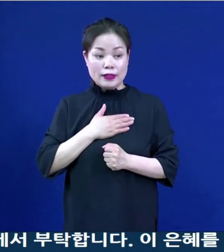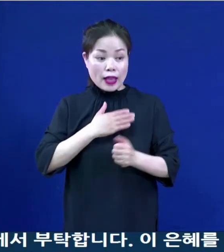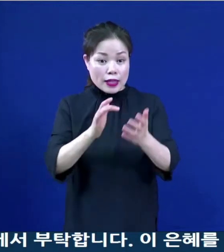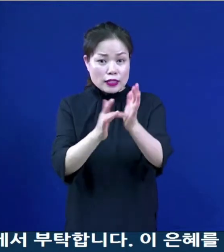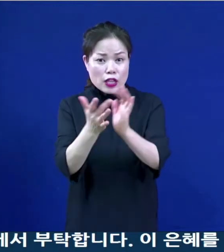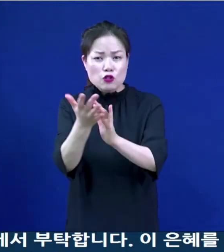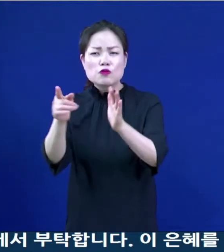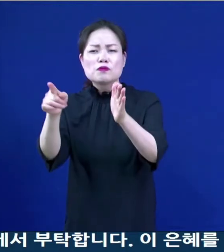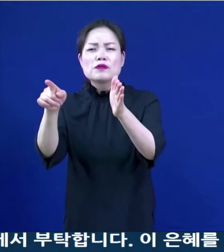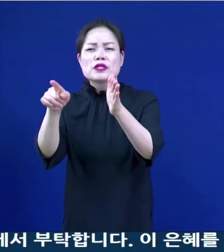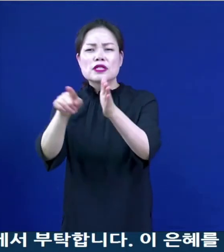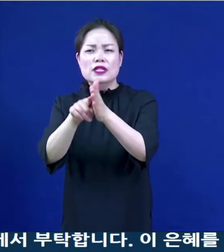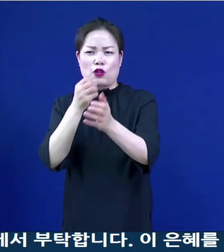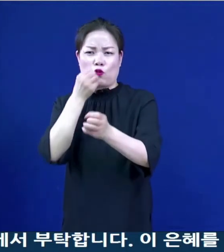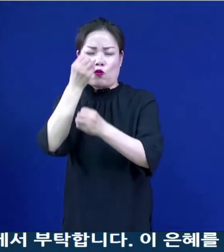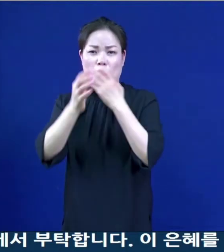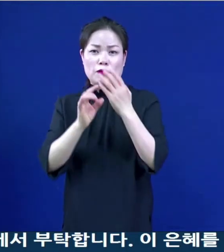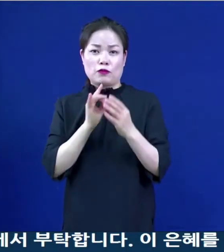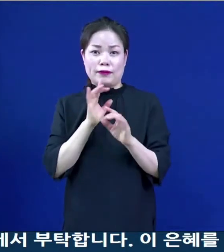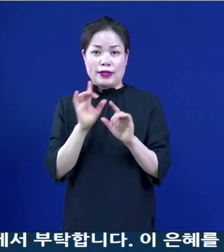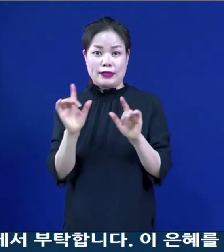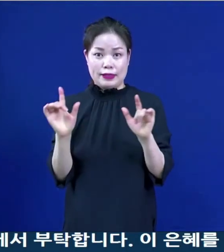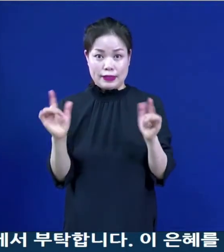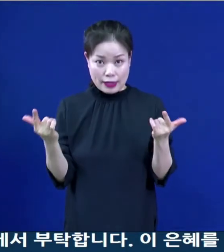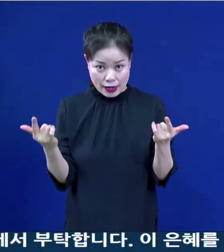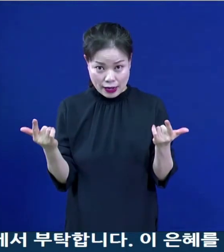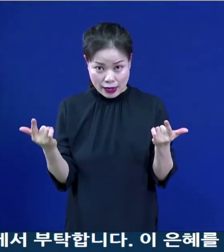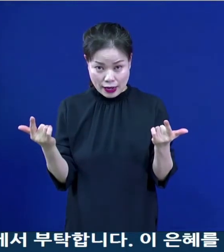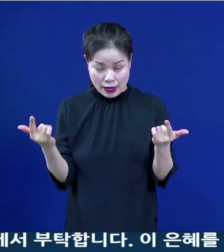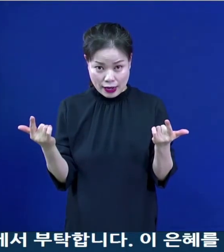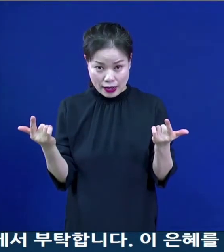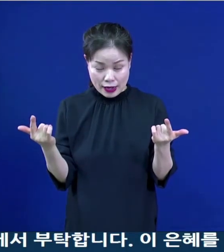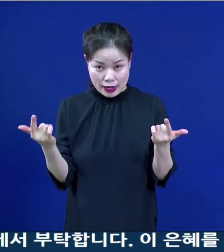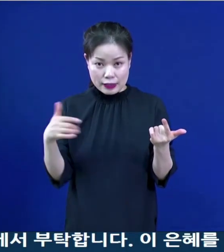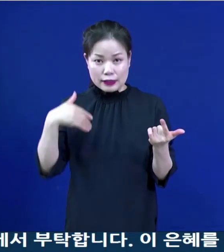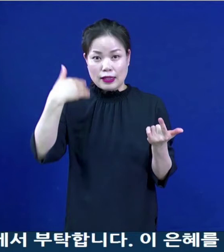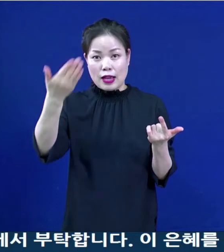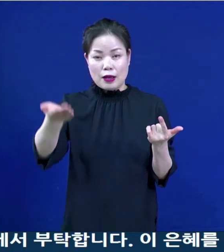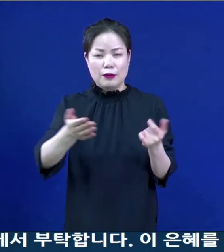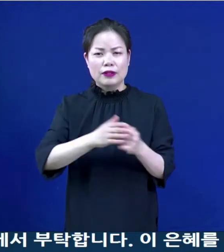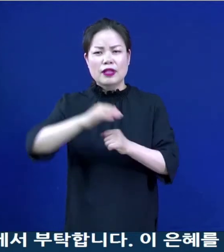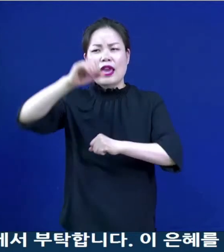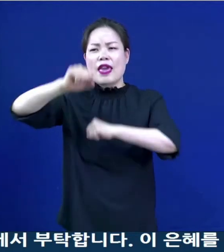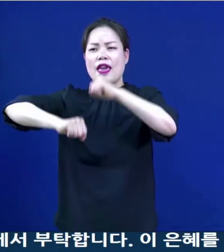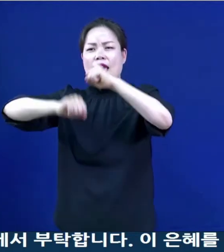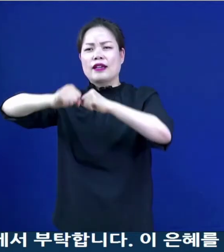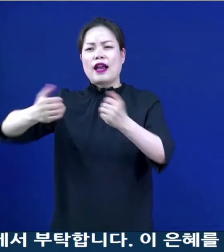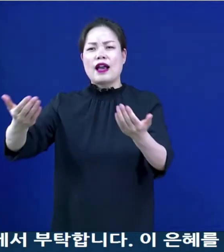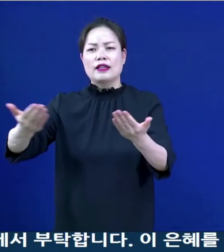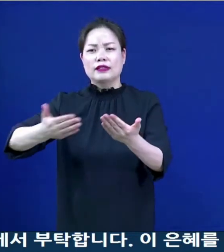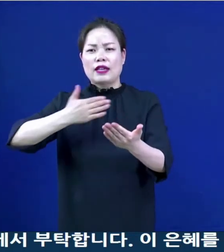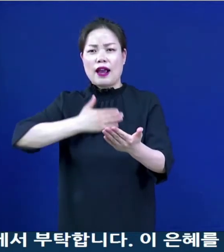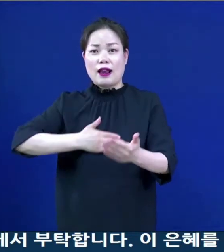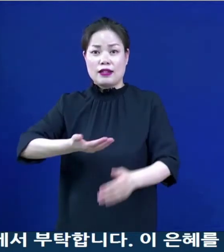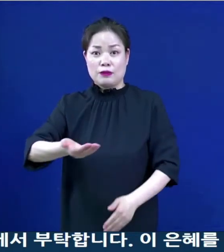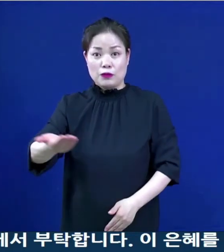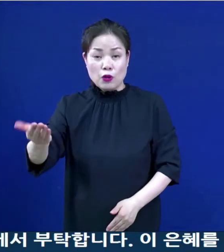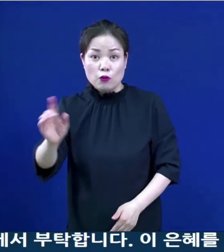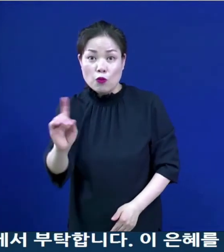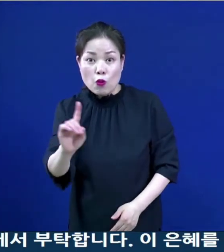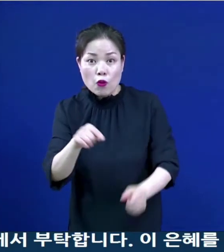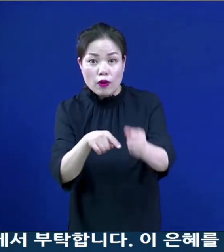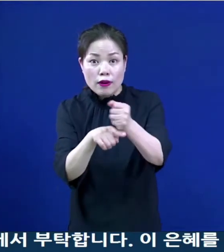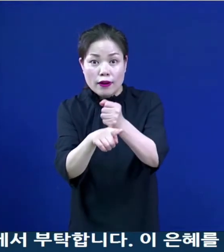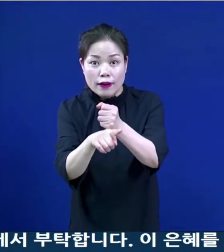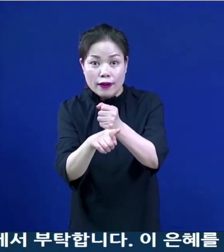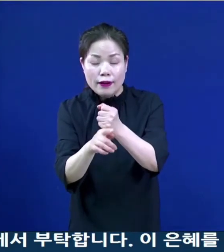예수 믿는다는 걸 고백했을 뿐만 아니라 그 다음 그 뒷부분 행한 일을 알리며, 이건 무슨